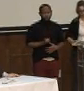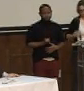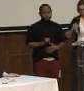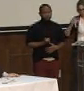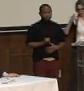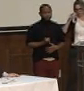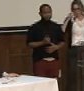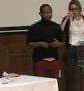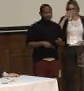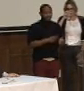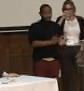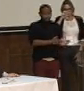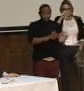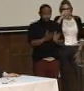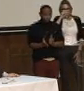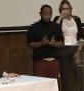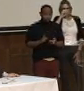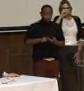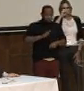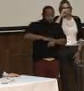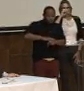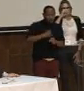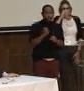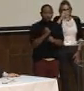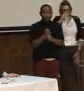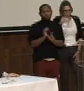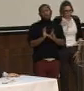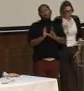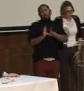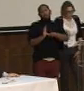A segunda fase atrasou também